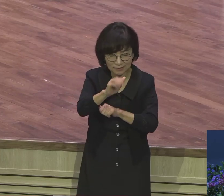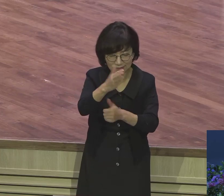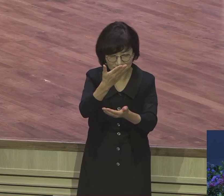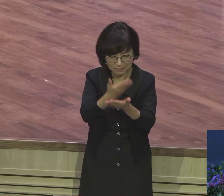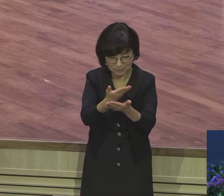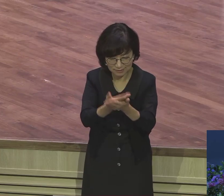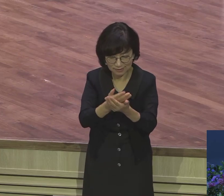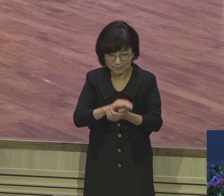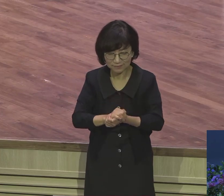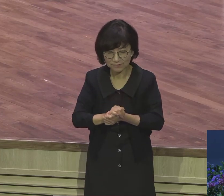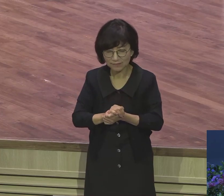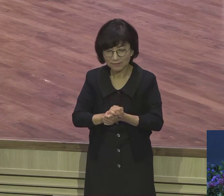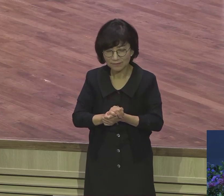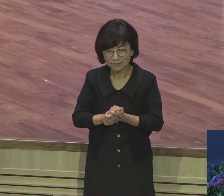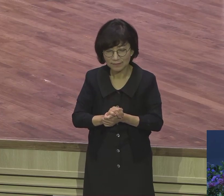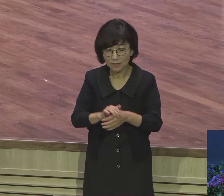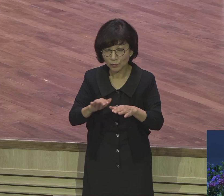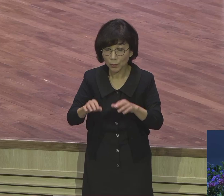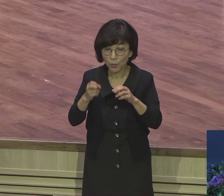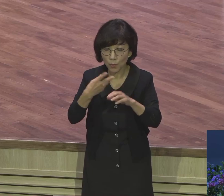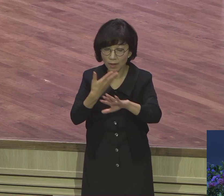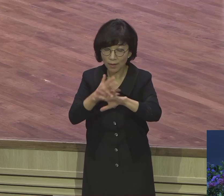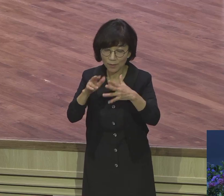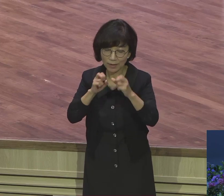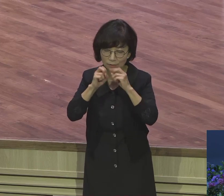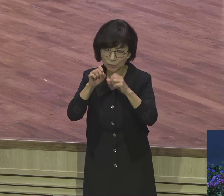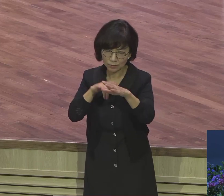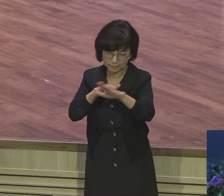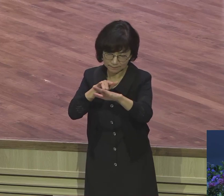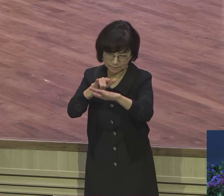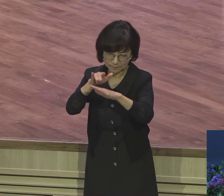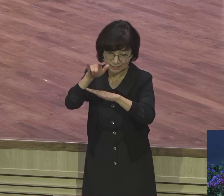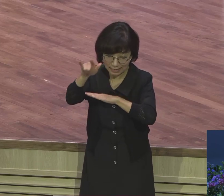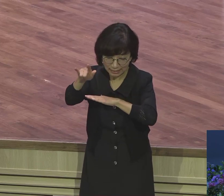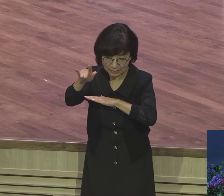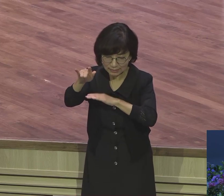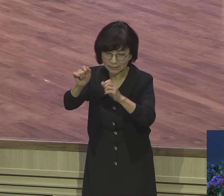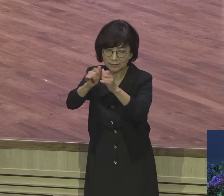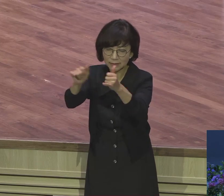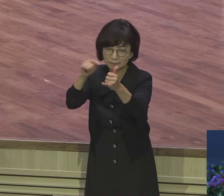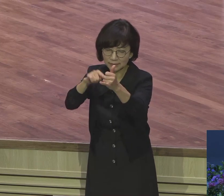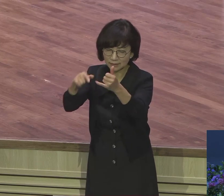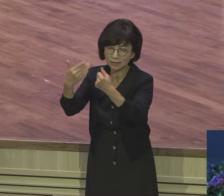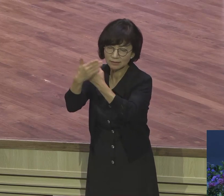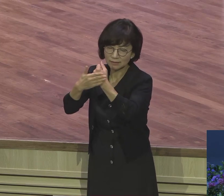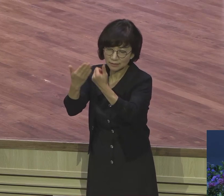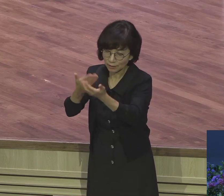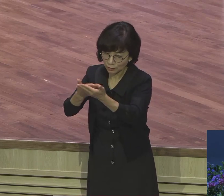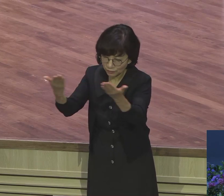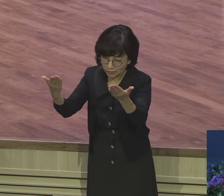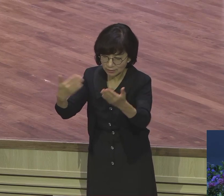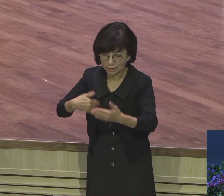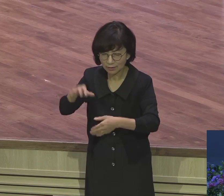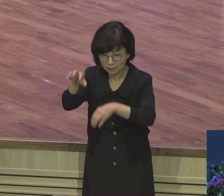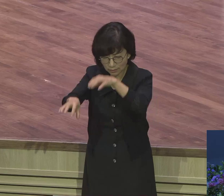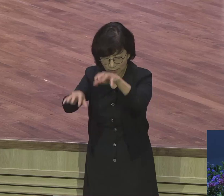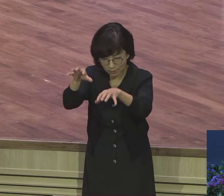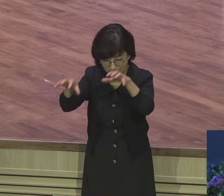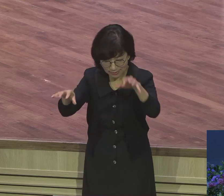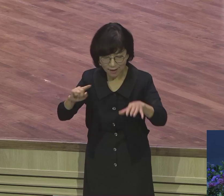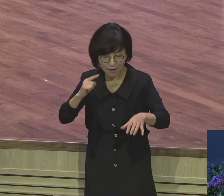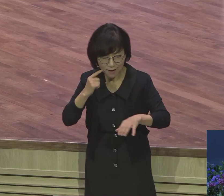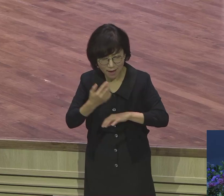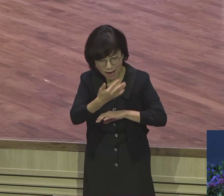특별히 이번 성경장 가는 모든 캠프팀들 하나님께서 은혈 옆으로 위에서 그 발걸음 발걸음 전도자의